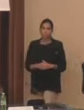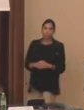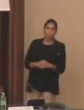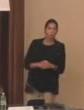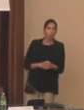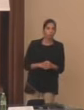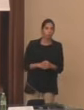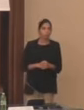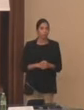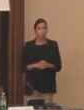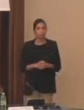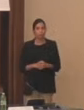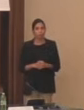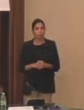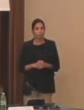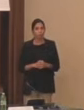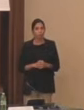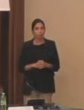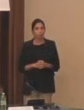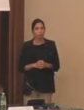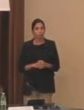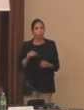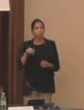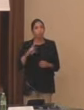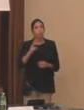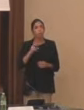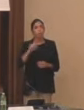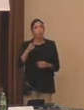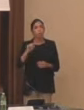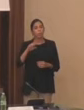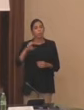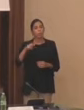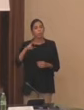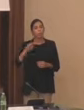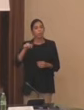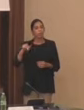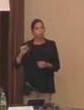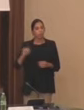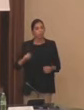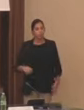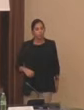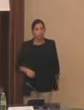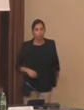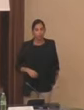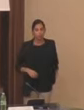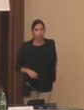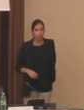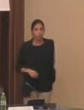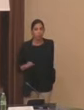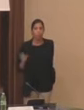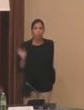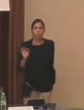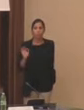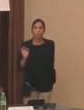Now, in principle, we must have Roberto Lacerda from Brazil online or Dilip